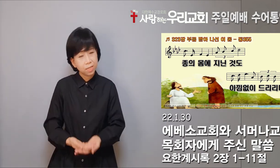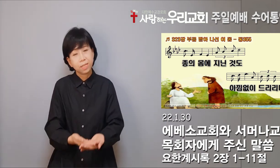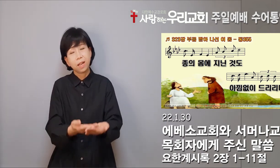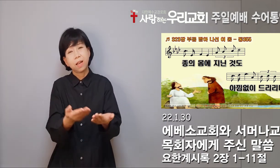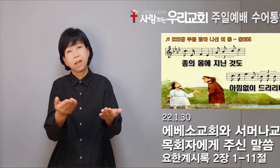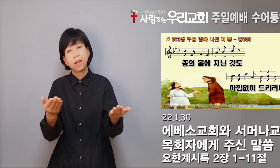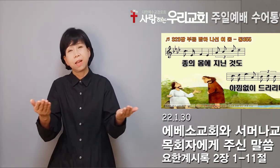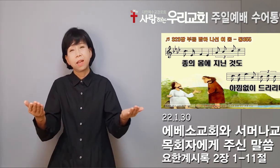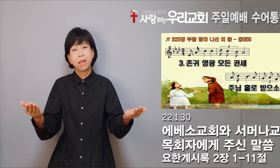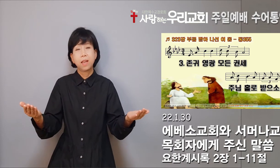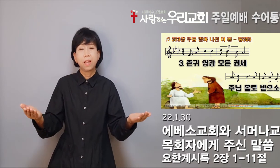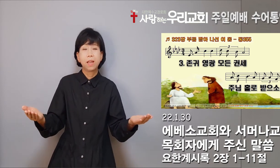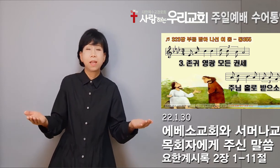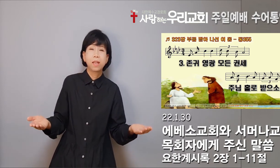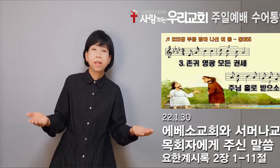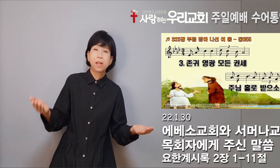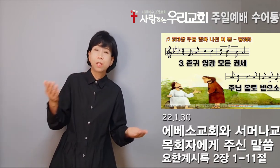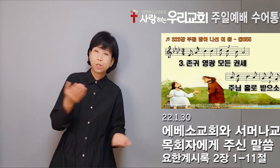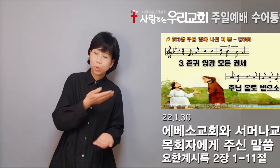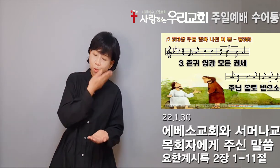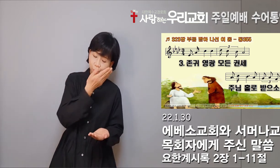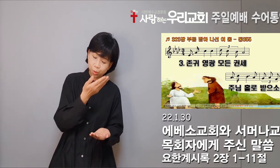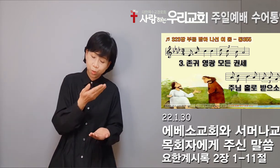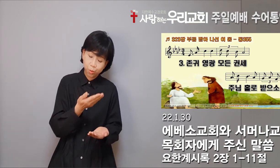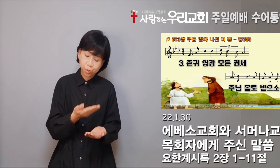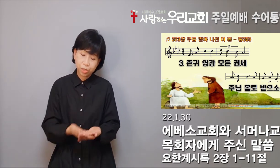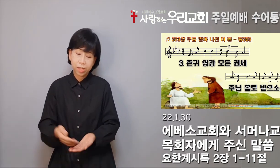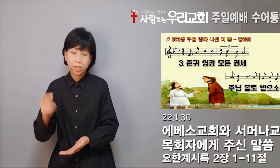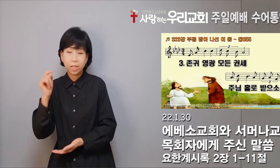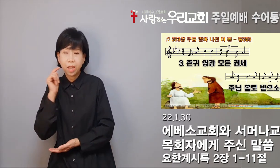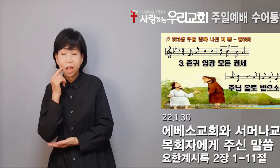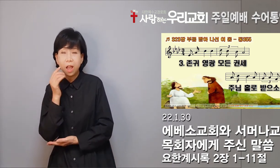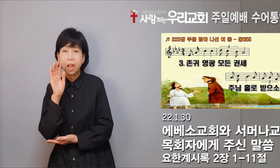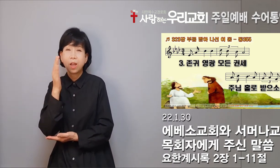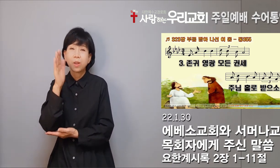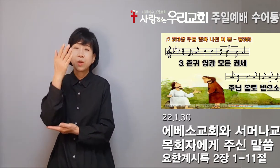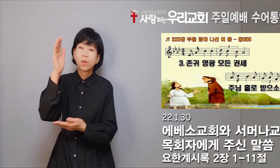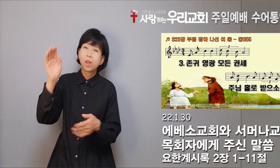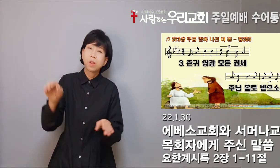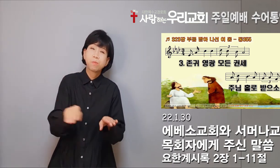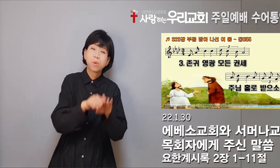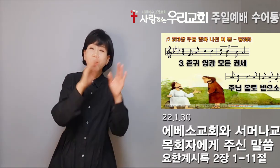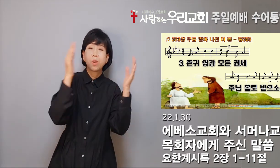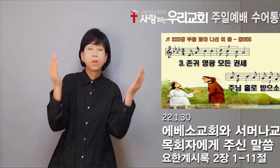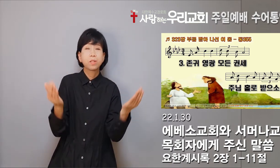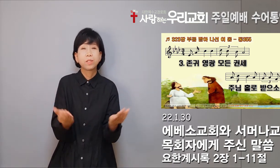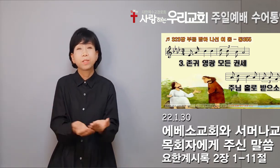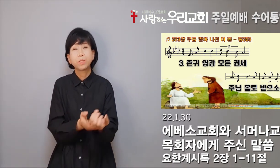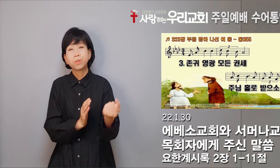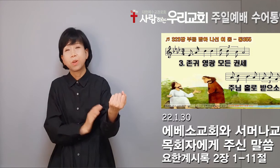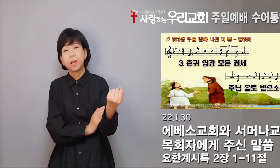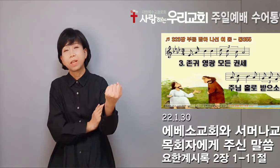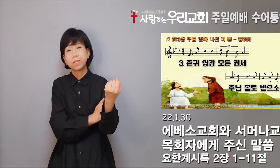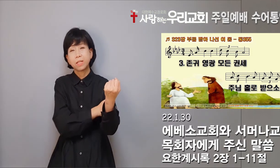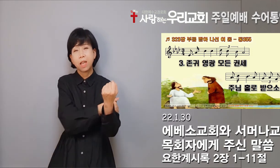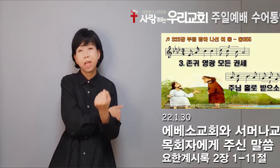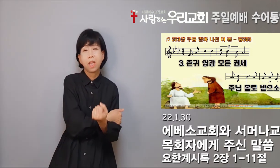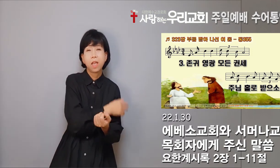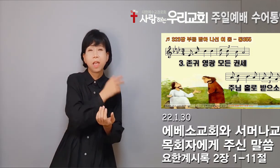아낌없이 드리리다. 전기 영광 모든